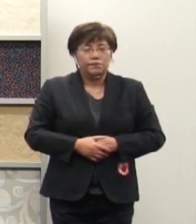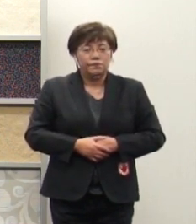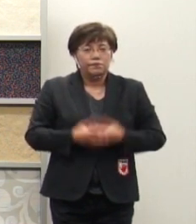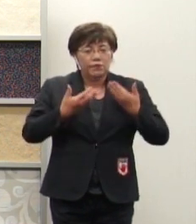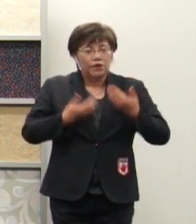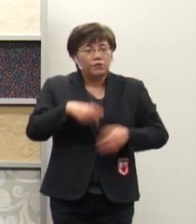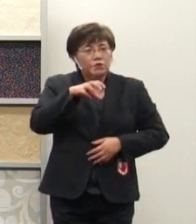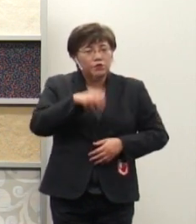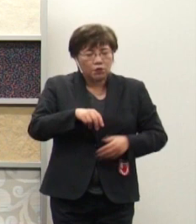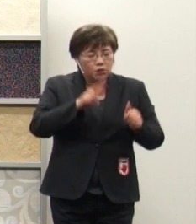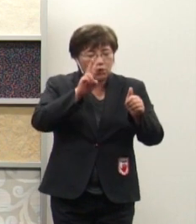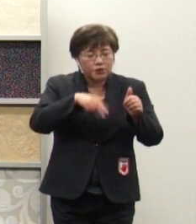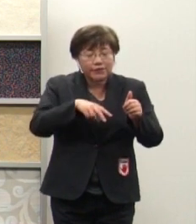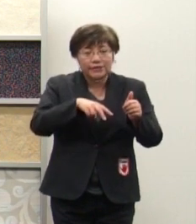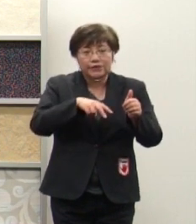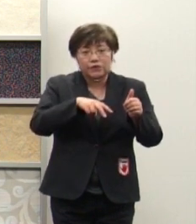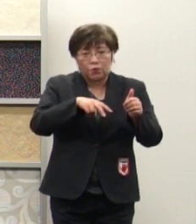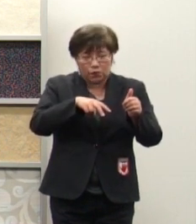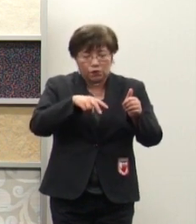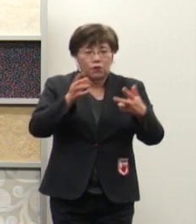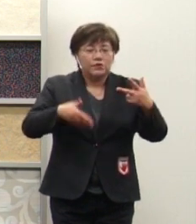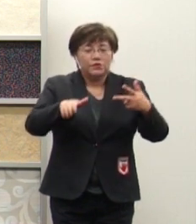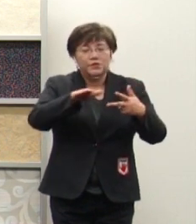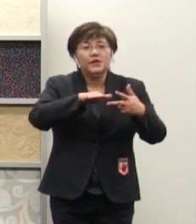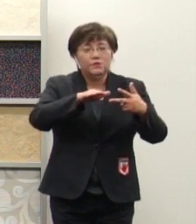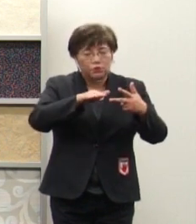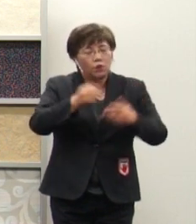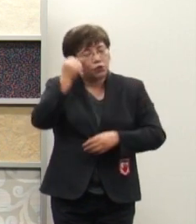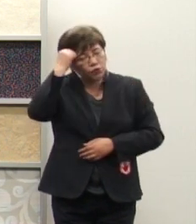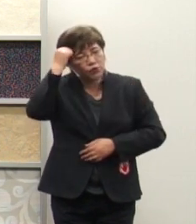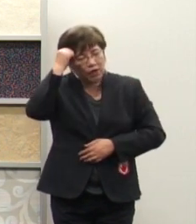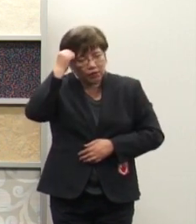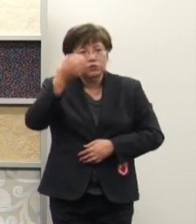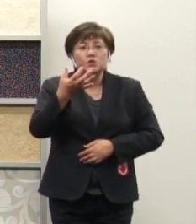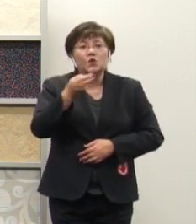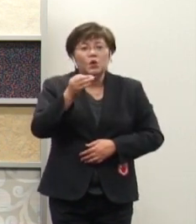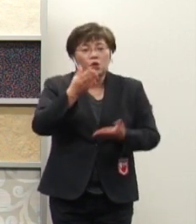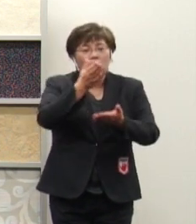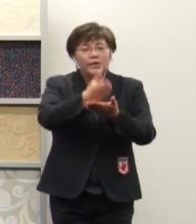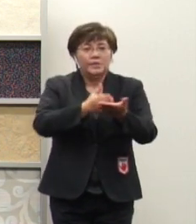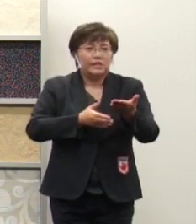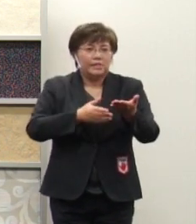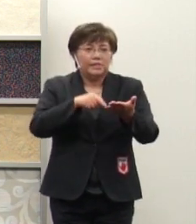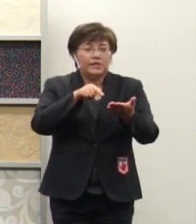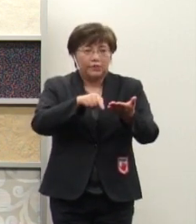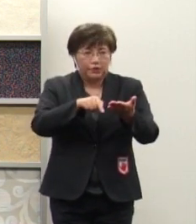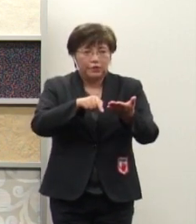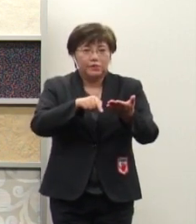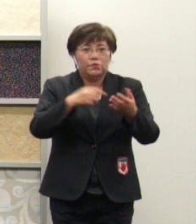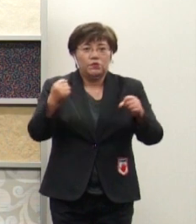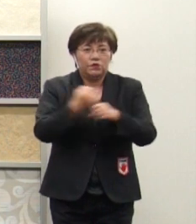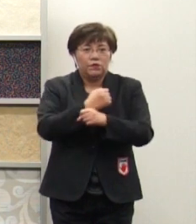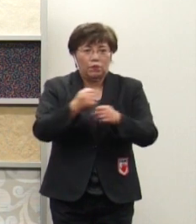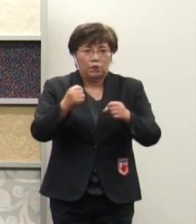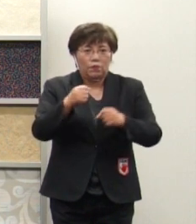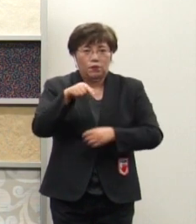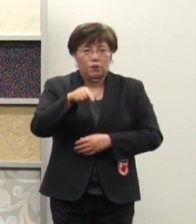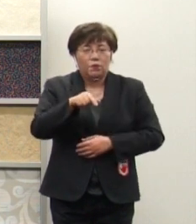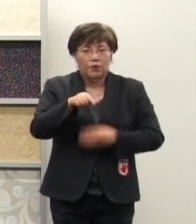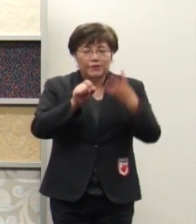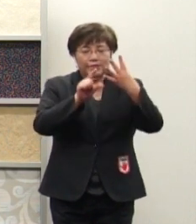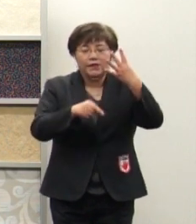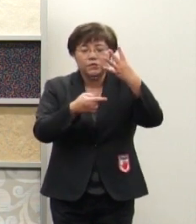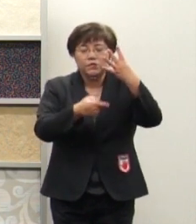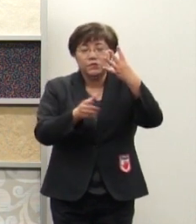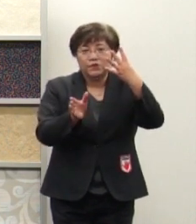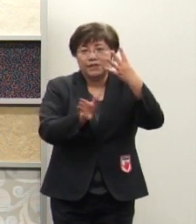グリーンゾーン認証施設を対象に宿泊料金の割引を支援いたします宿泊割事業につきましては、4月